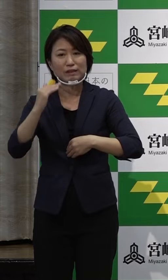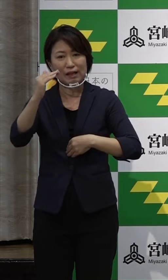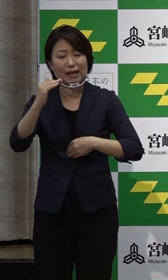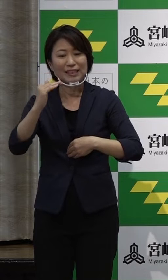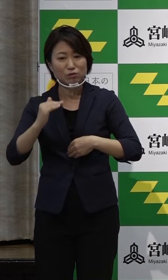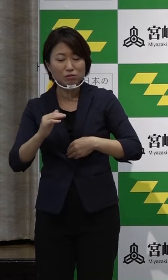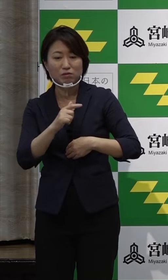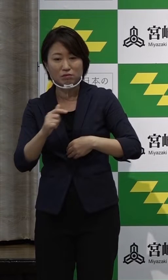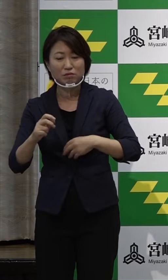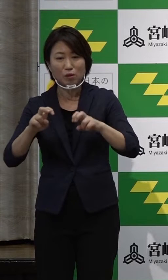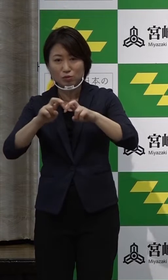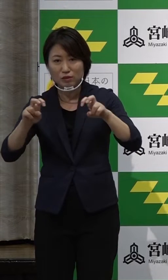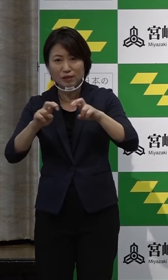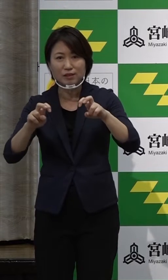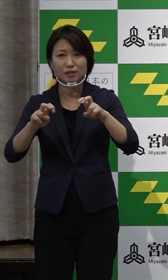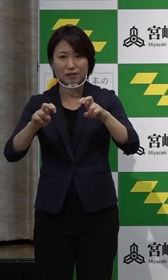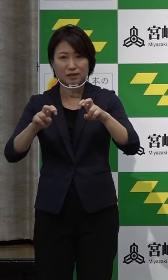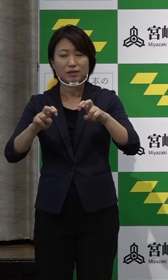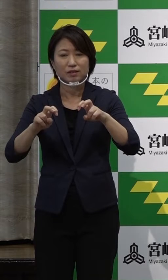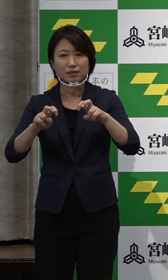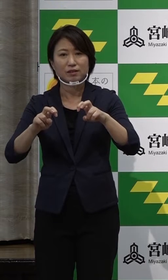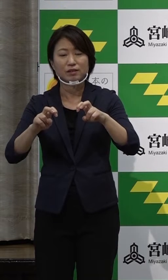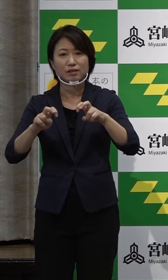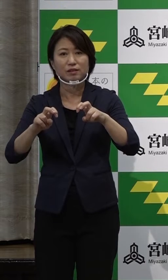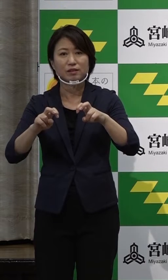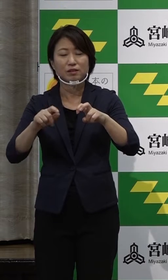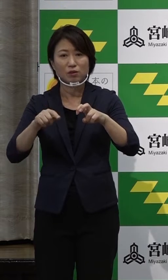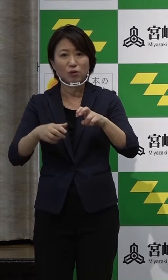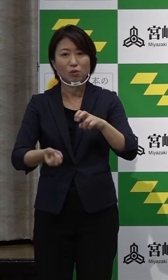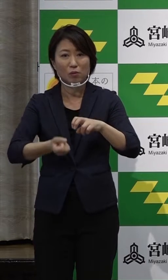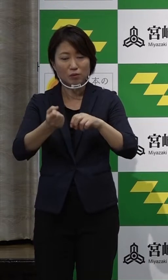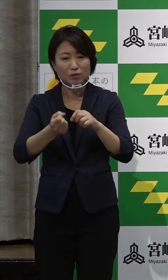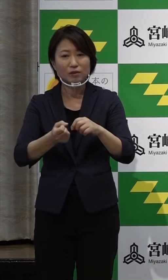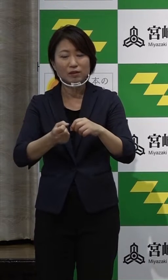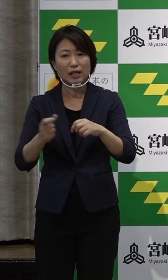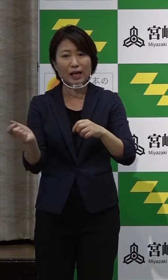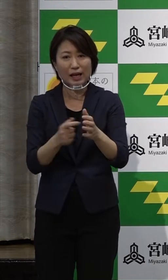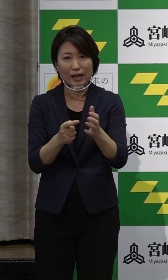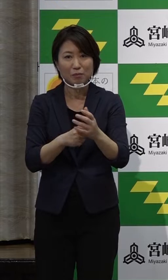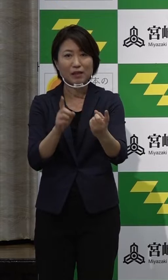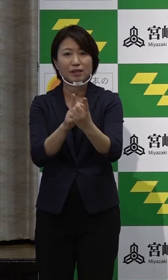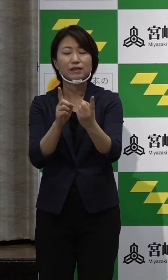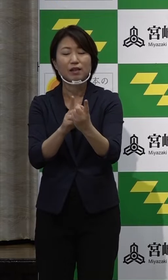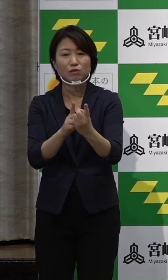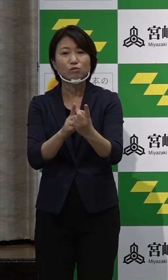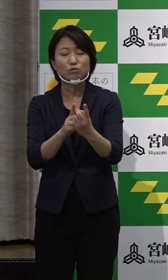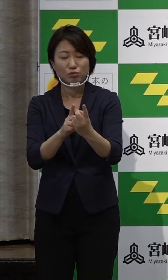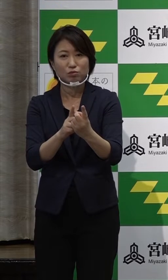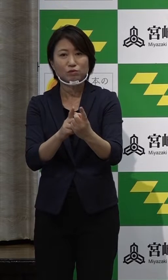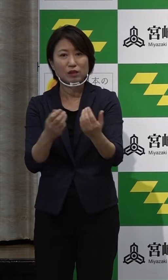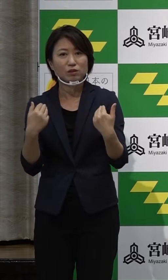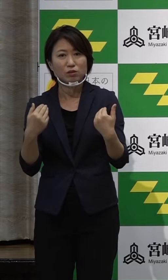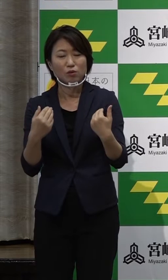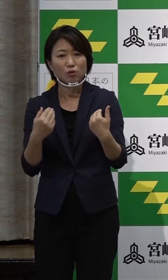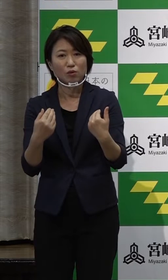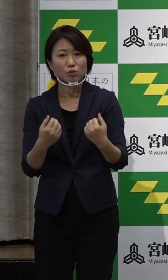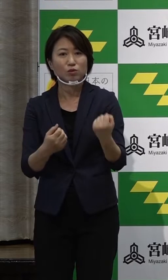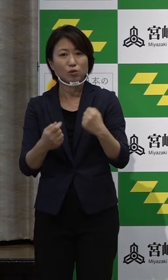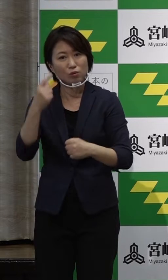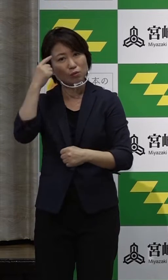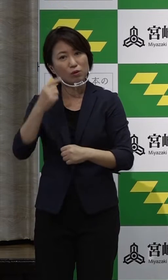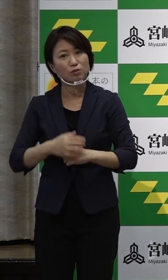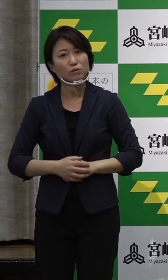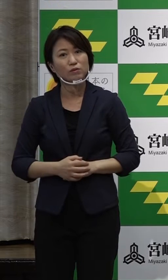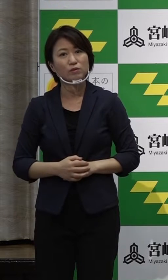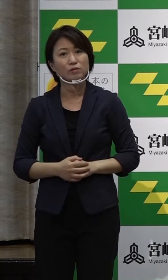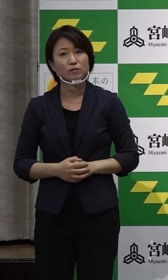を冷静に分析をしながらもですね、早め早めの対策を打っていく必要というのも強く今感じております。